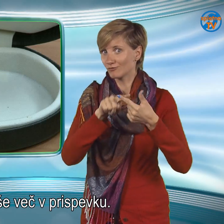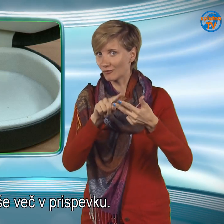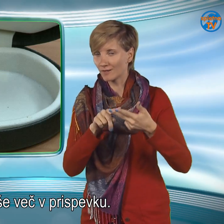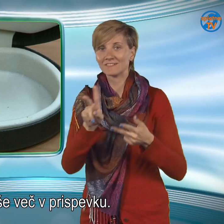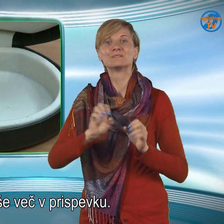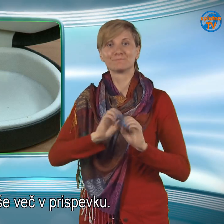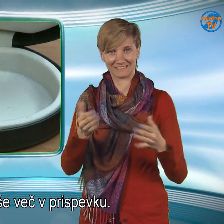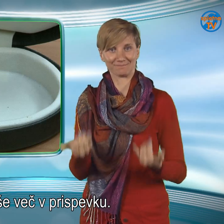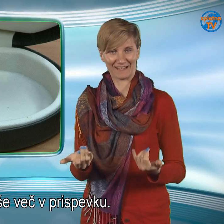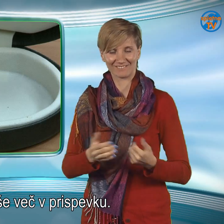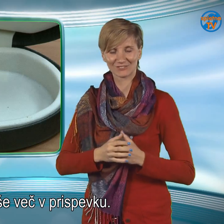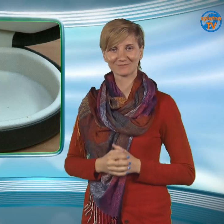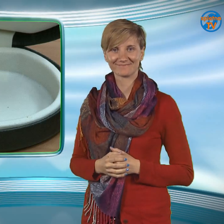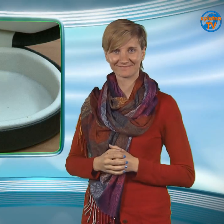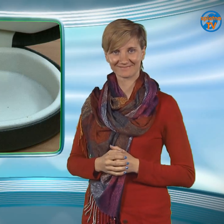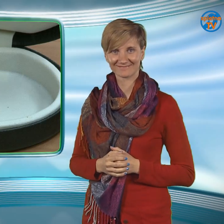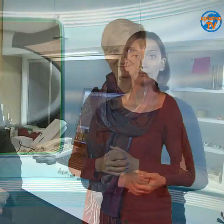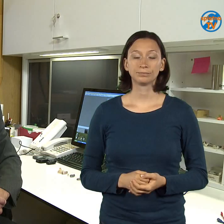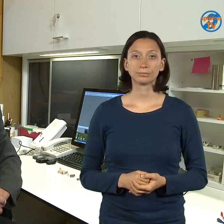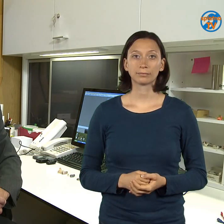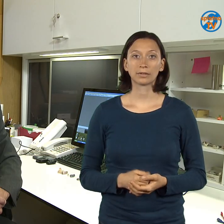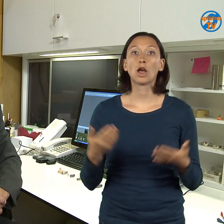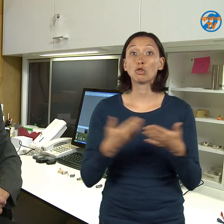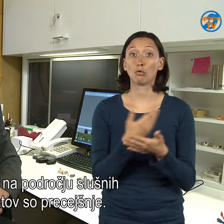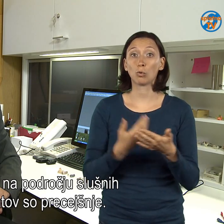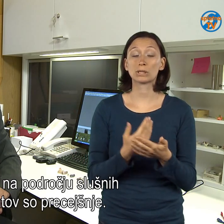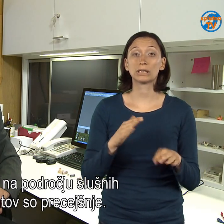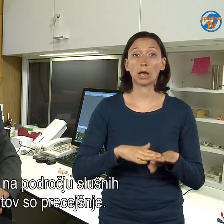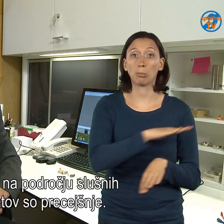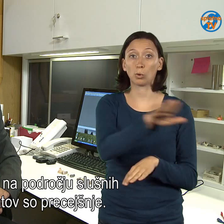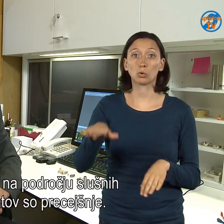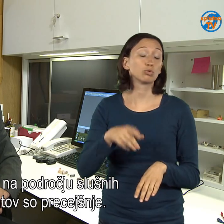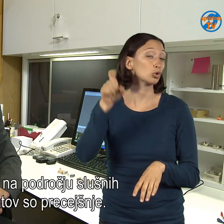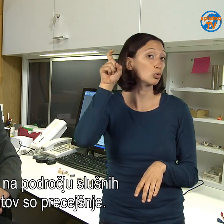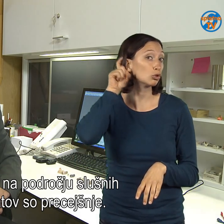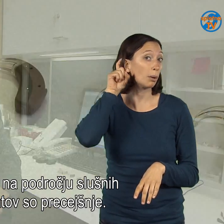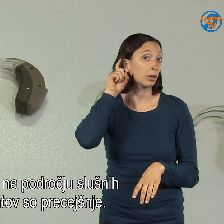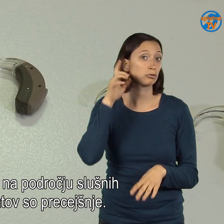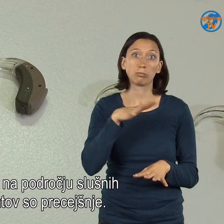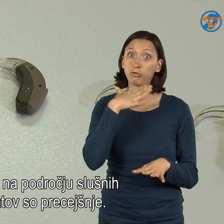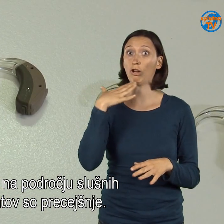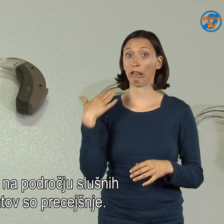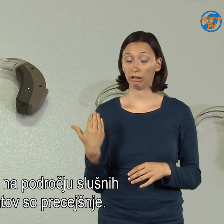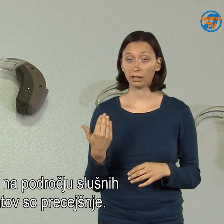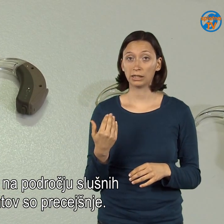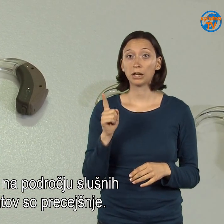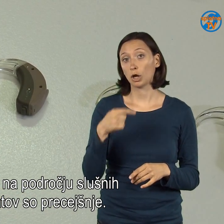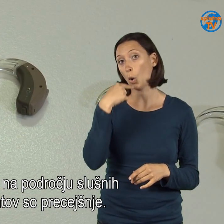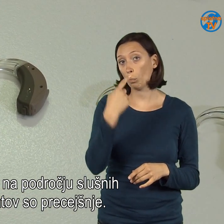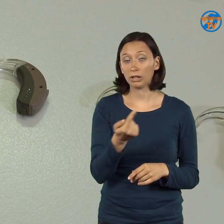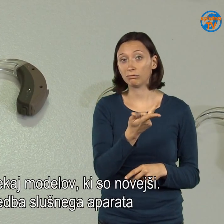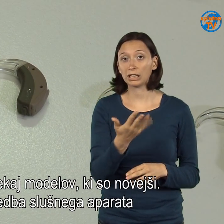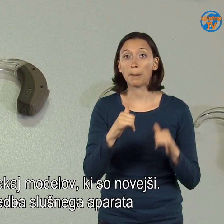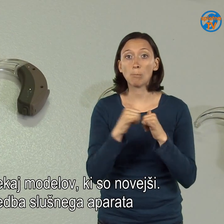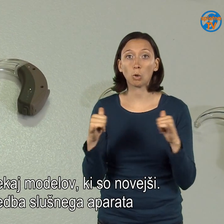To in še več v prispevku. Novosti na področju slušnih aparatov so precejšnje. Naj omenim